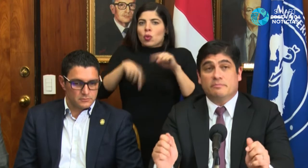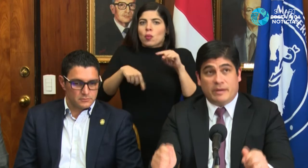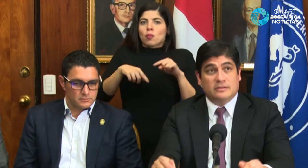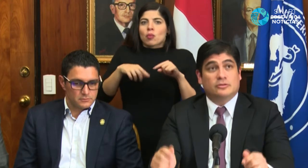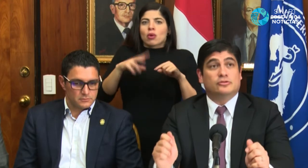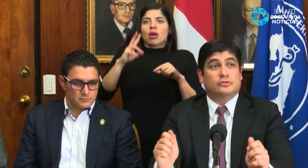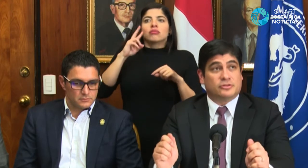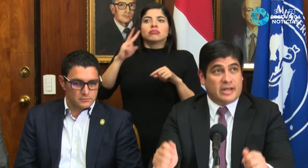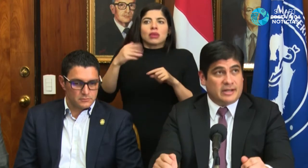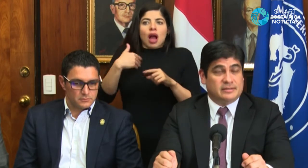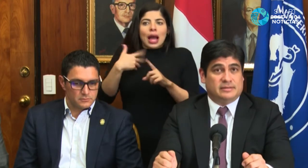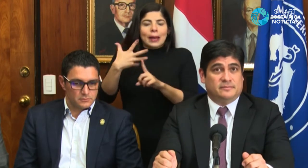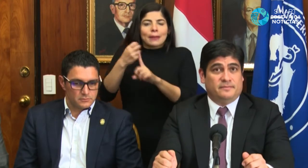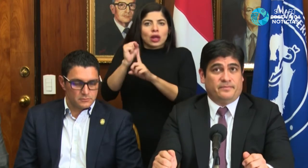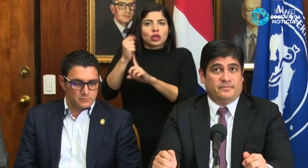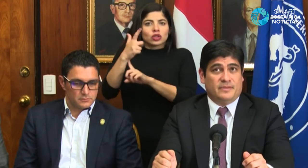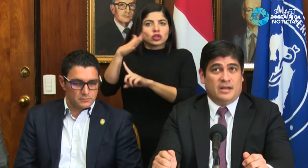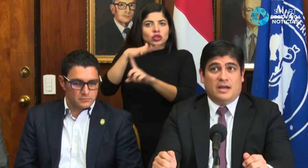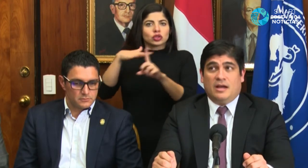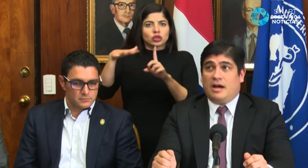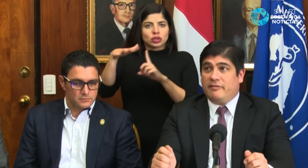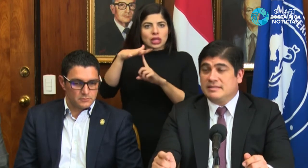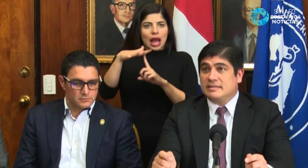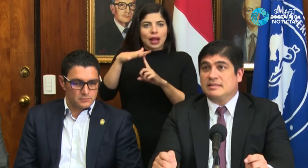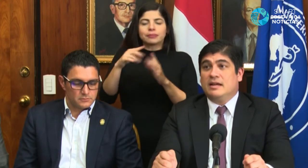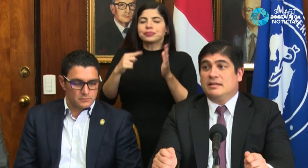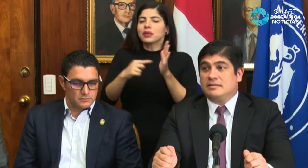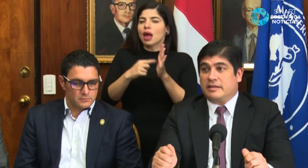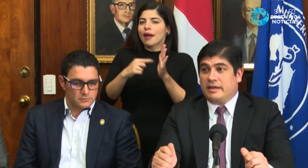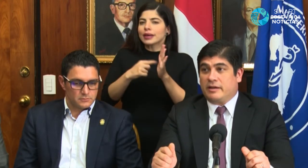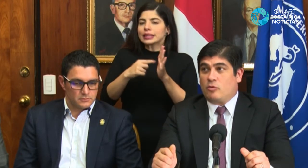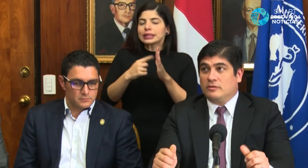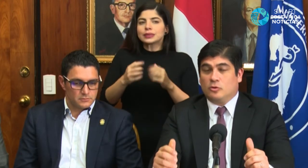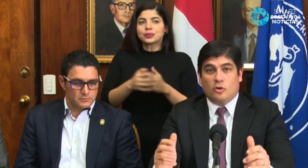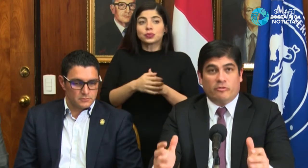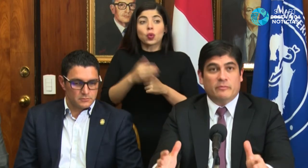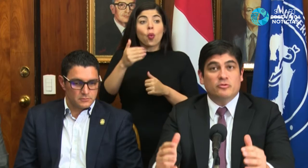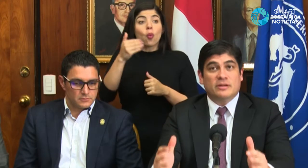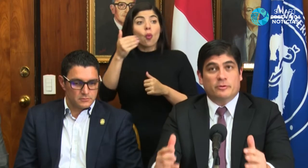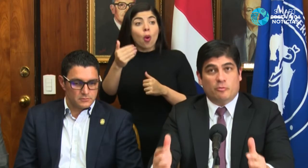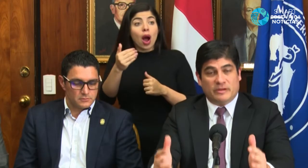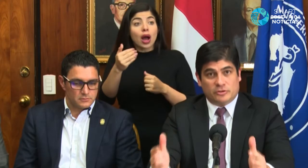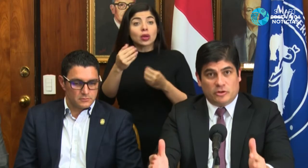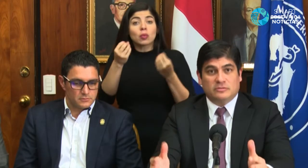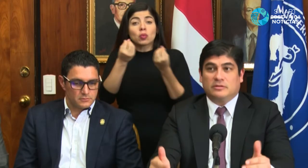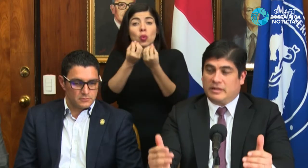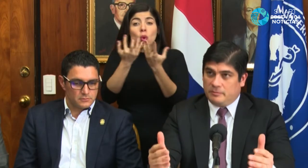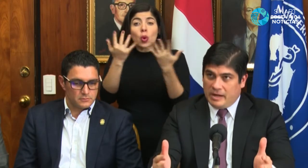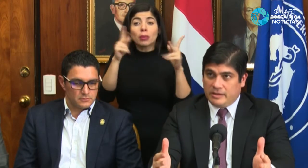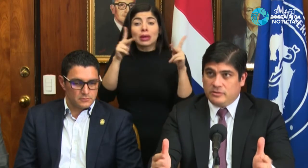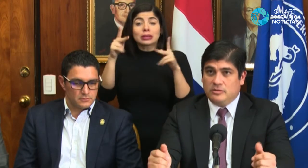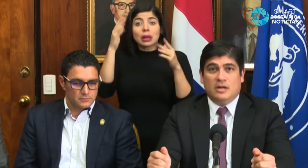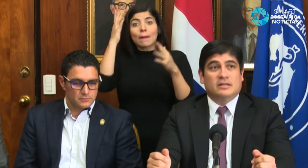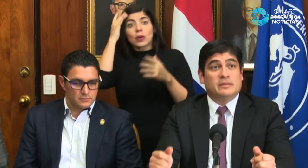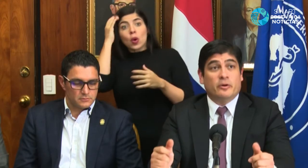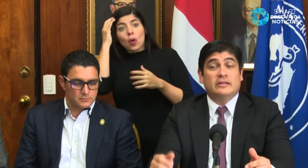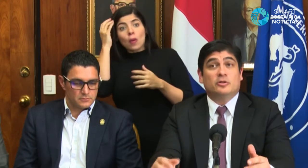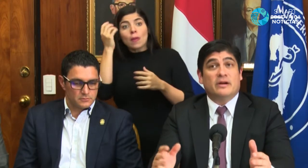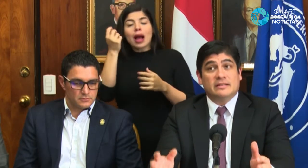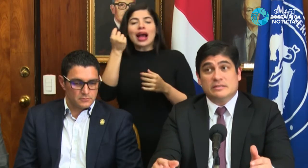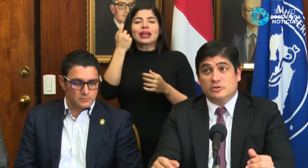los impactos sociales. A veces, cuando corre mucha preocupación, que es válido,